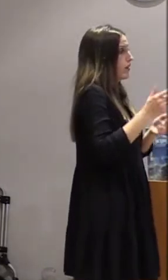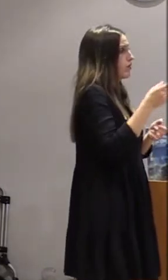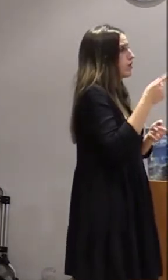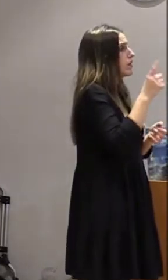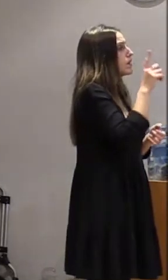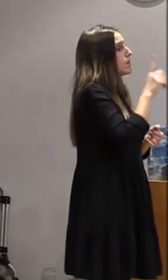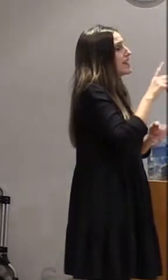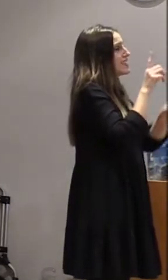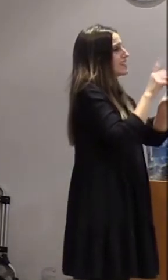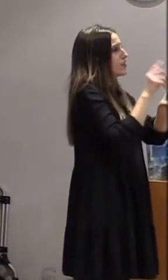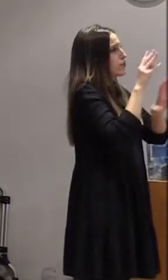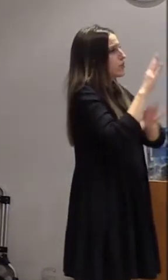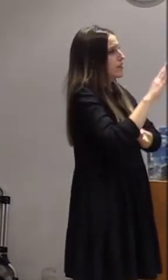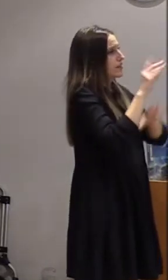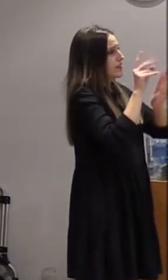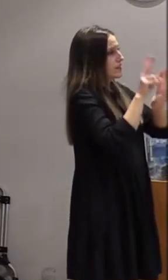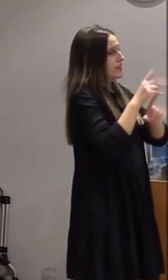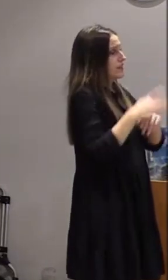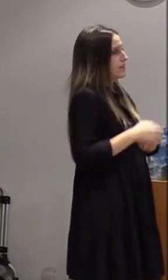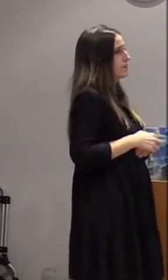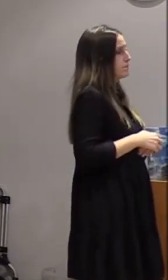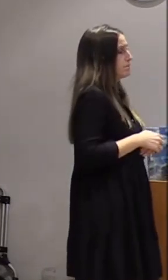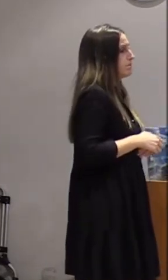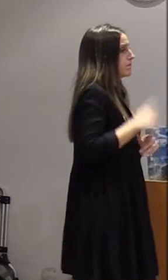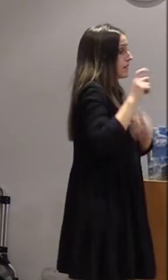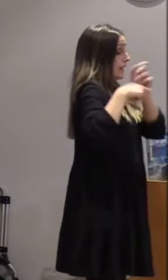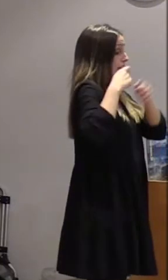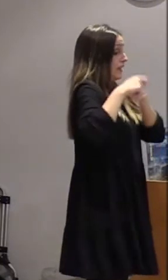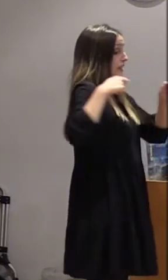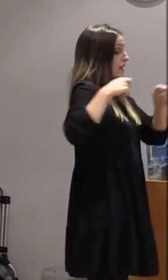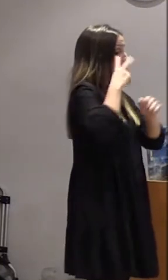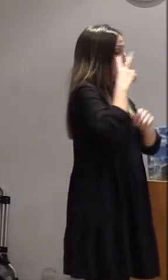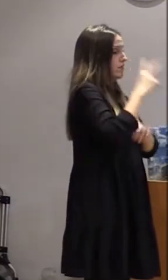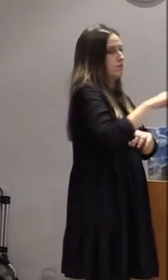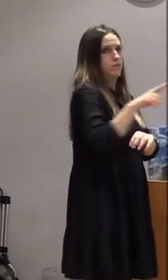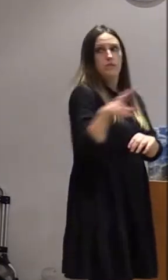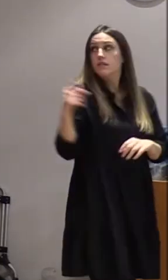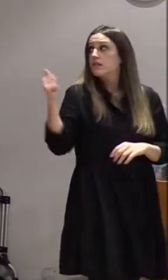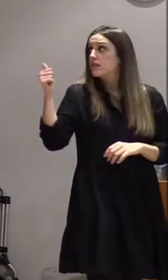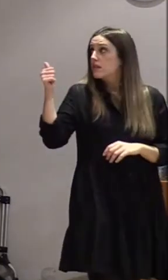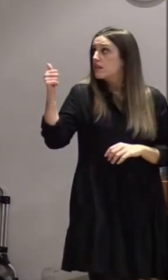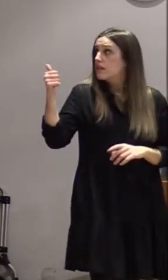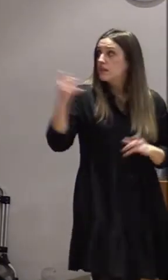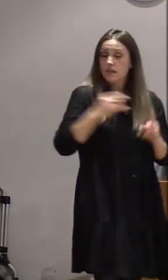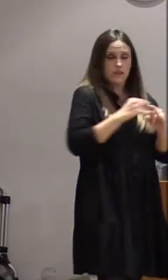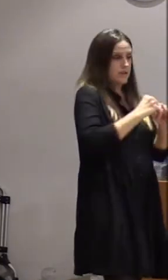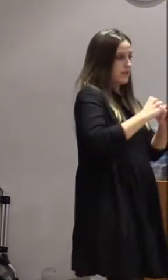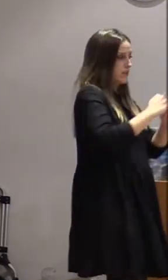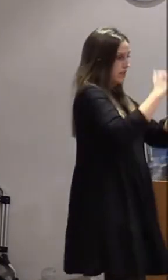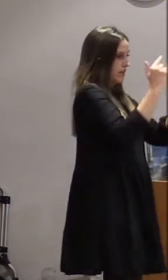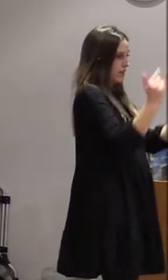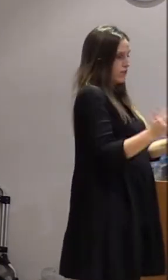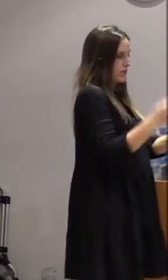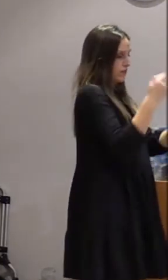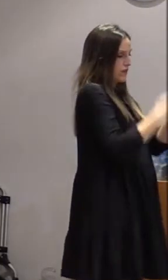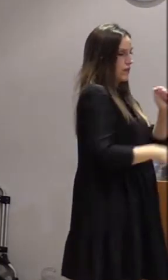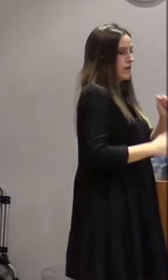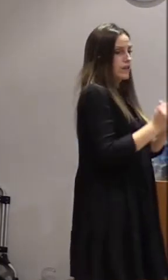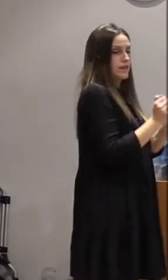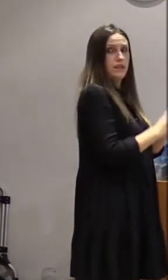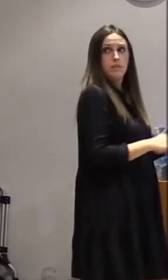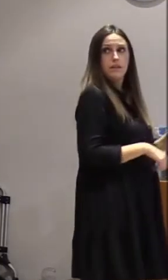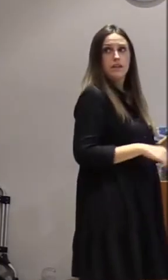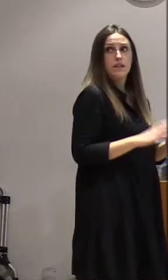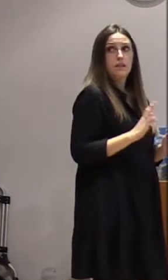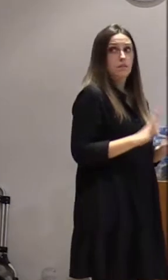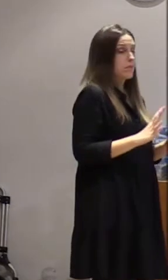1647. Vista de Zaragoza. Casi todos seguramente habéis estado en Zaragoza. Ese que aparece ahí es el puente de piedra, pero como sois grandes detectives